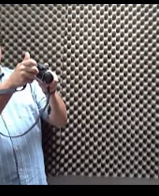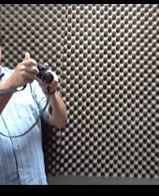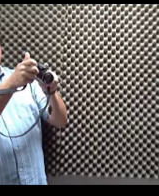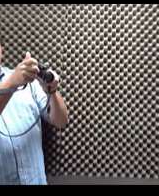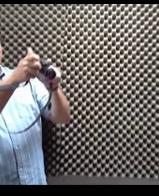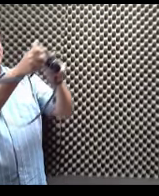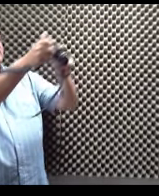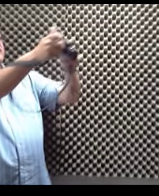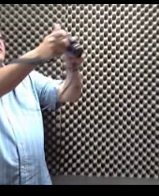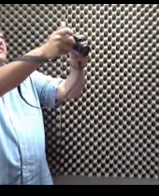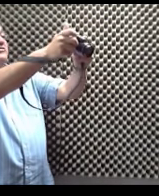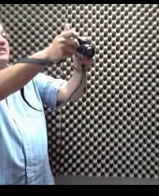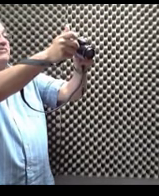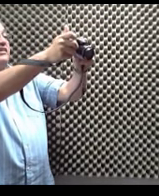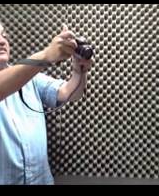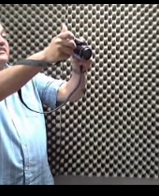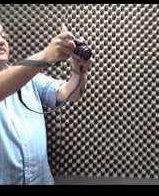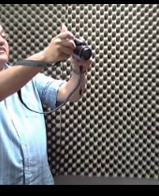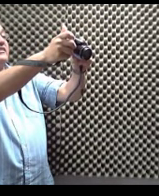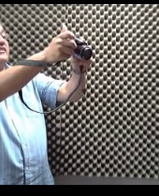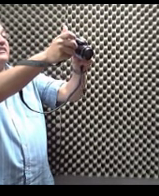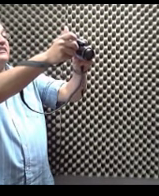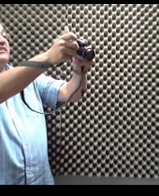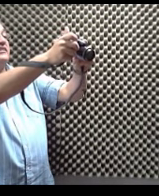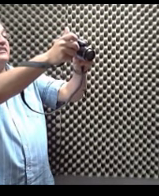la red más rápida y confiable en Puerto Rico.